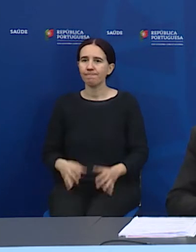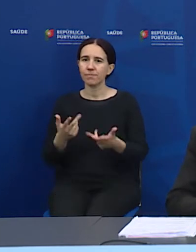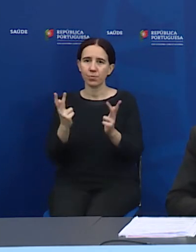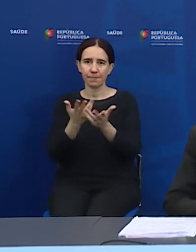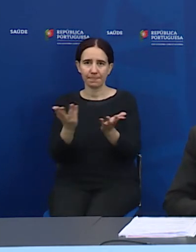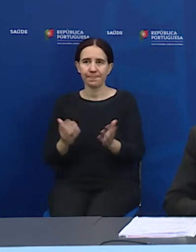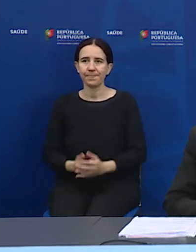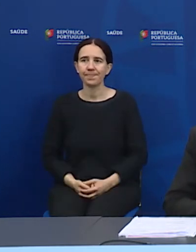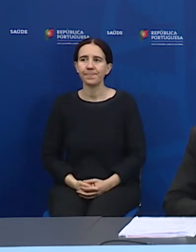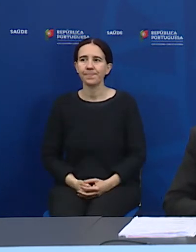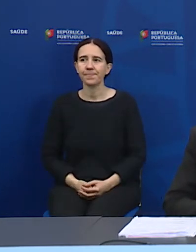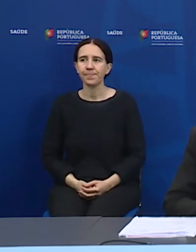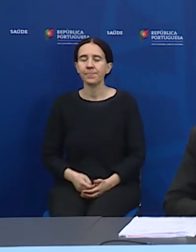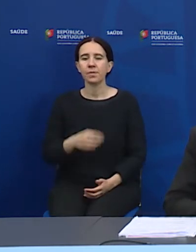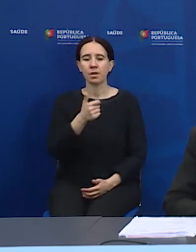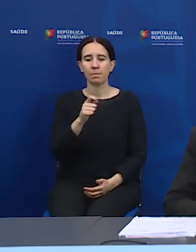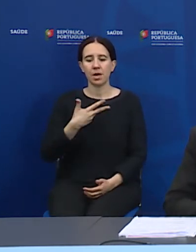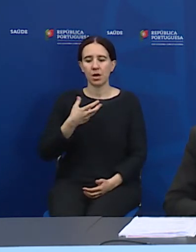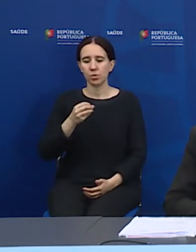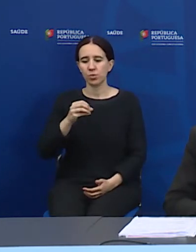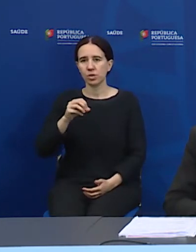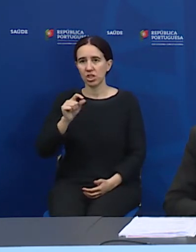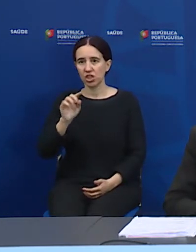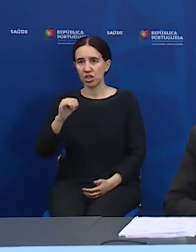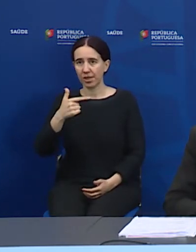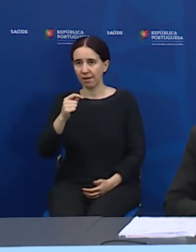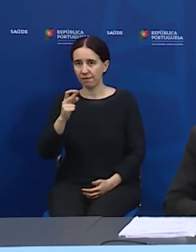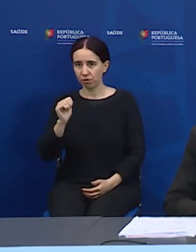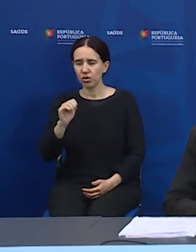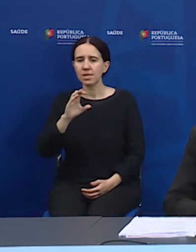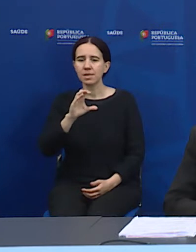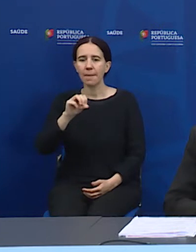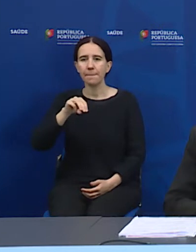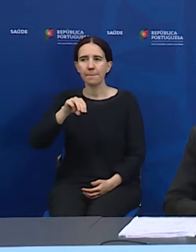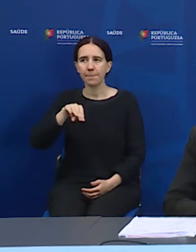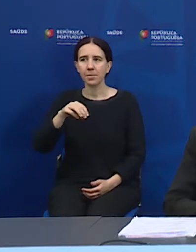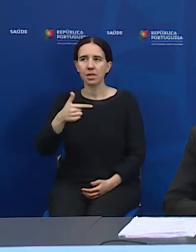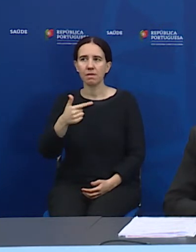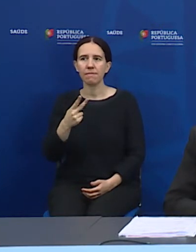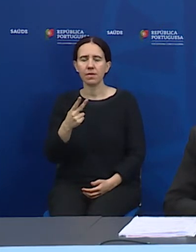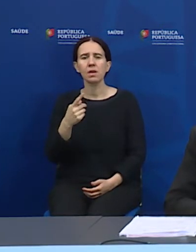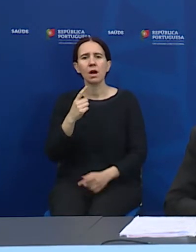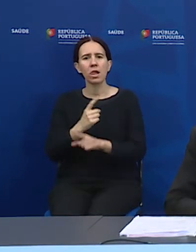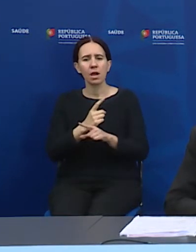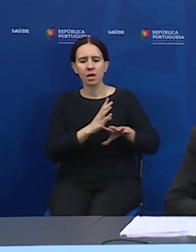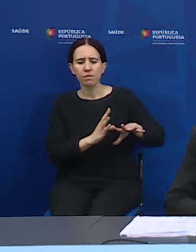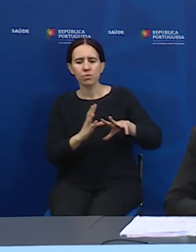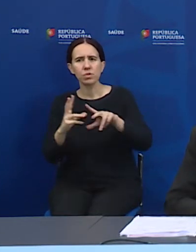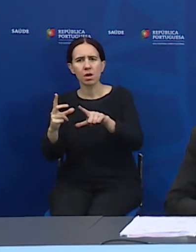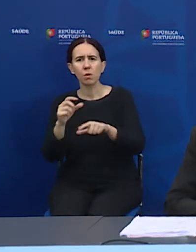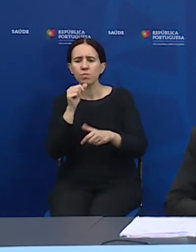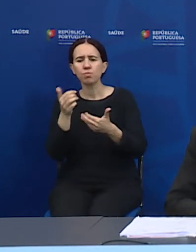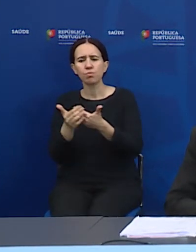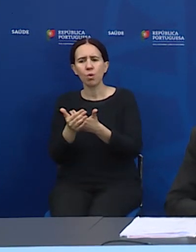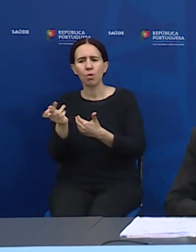o são bernardo esteves da cmtv tendo em conta a evolução que tem verificado no